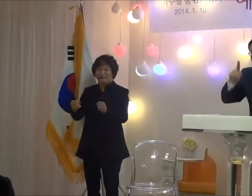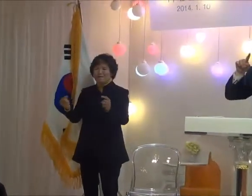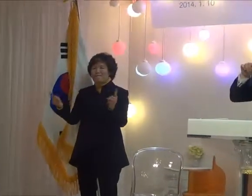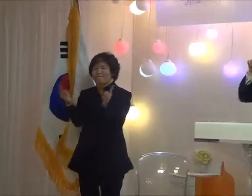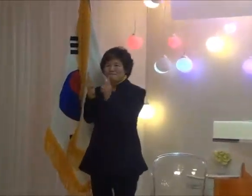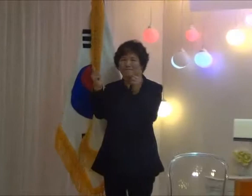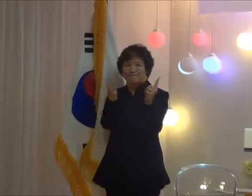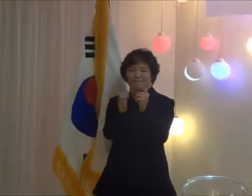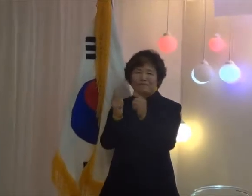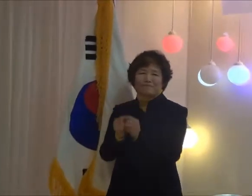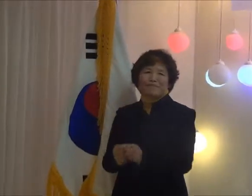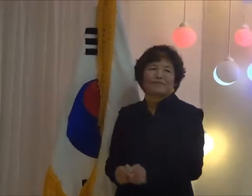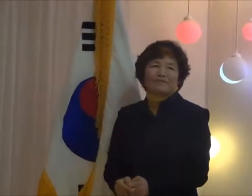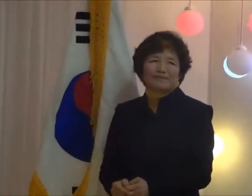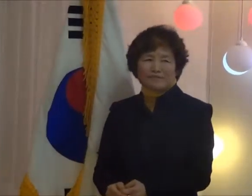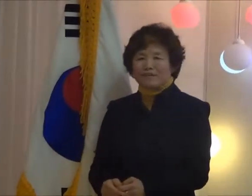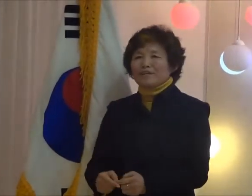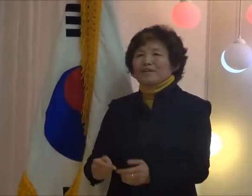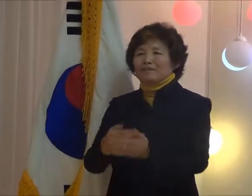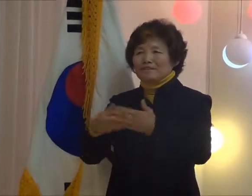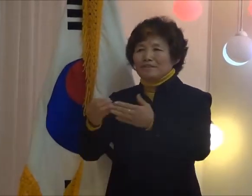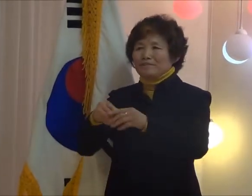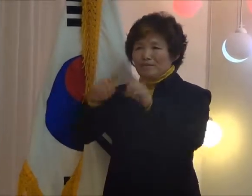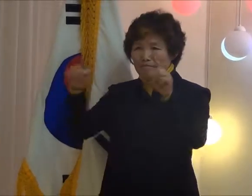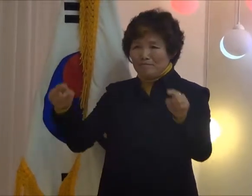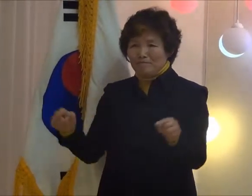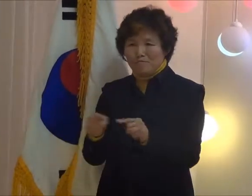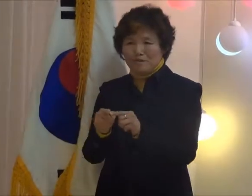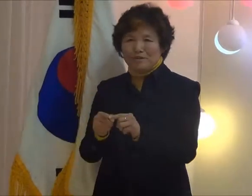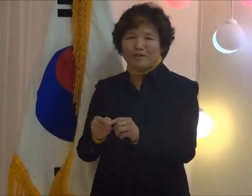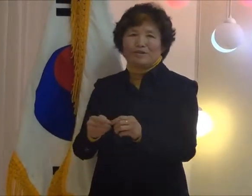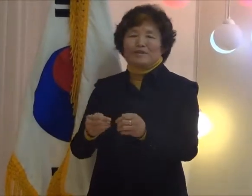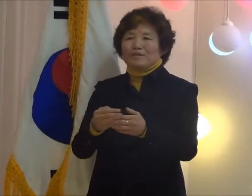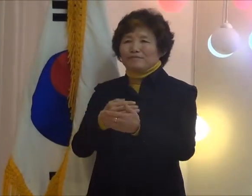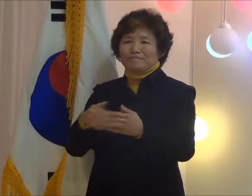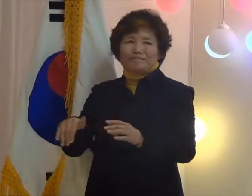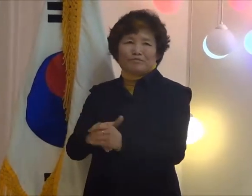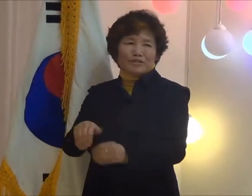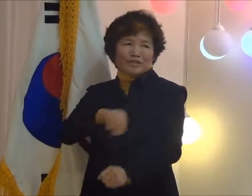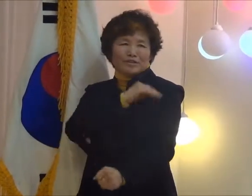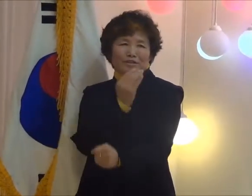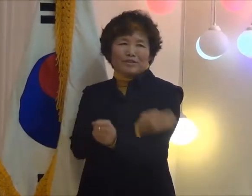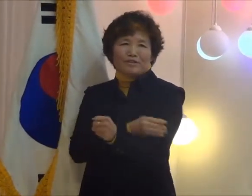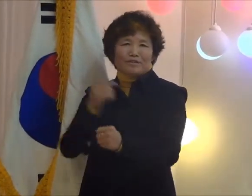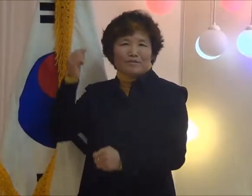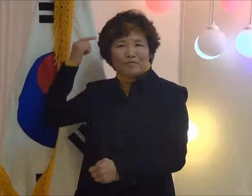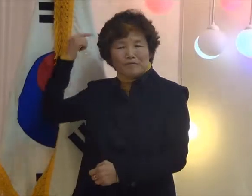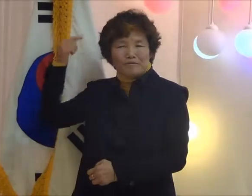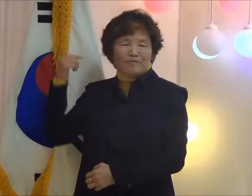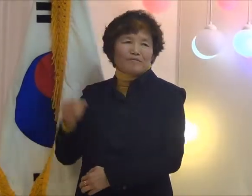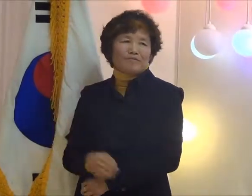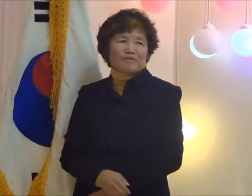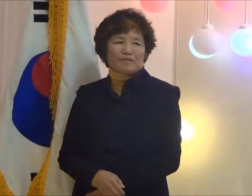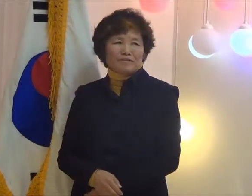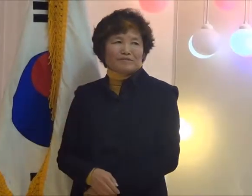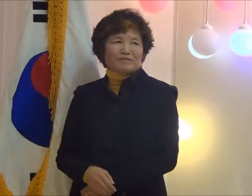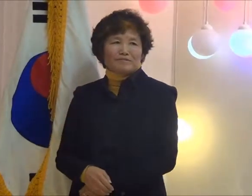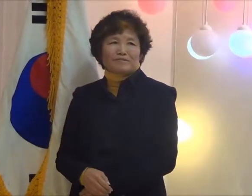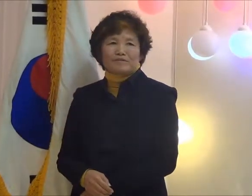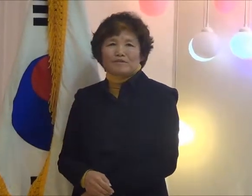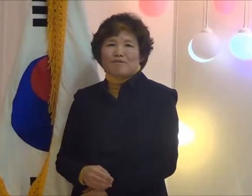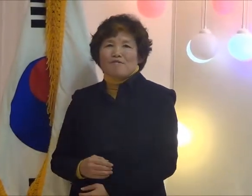그 프레임 그림 한 폭에 담아놓은 그 예술적인 혼 그리고 그분들의 흔적을 볼 때마다